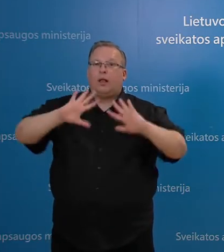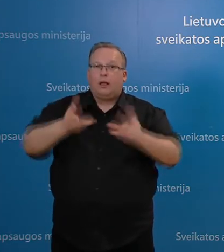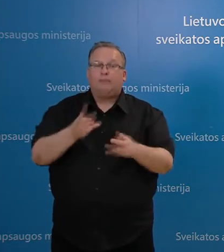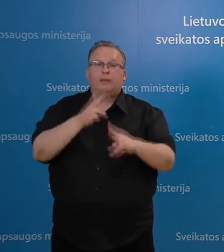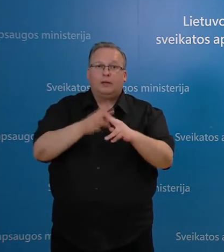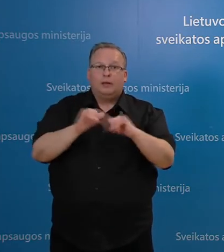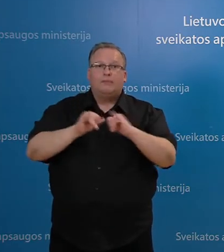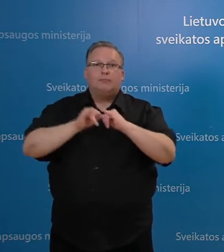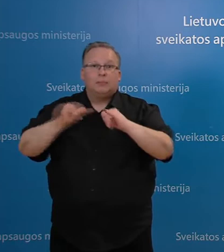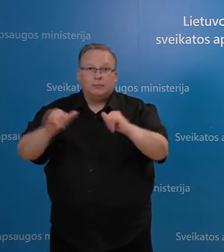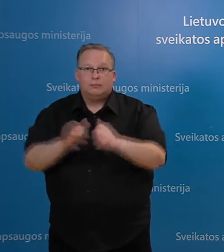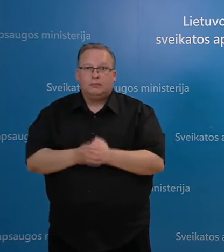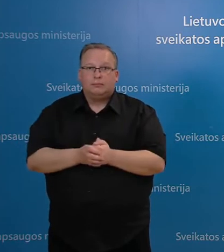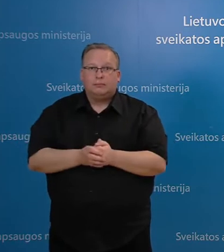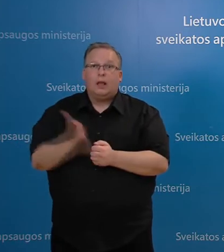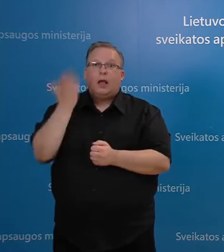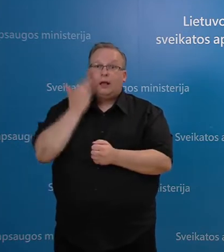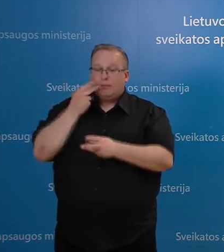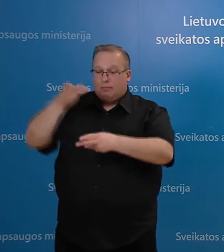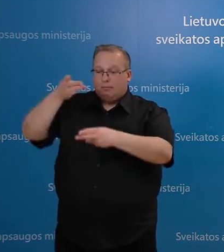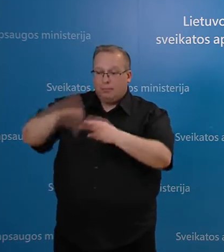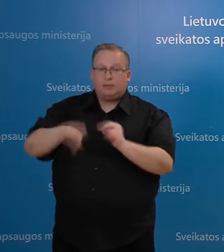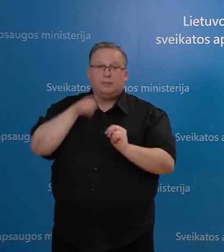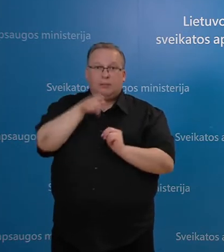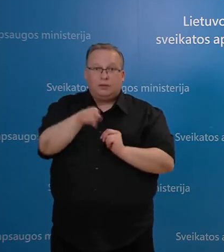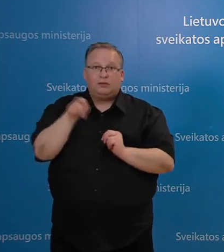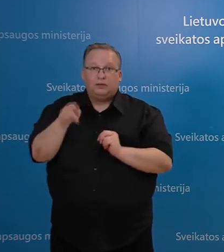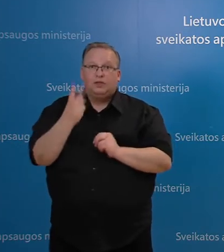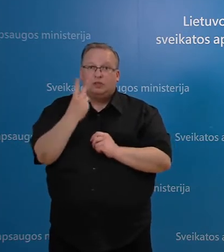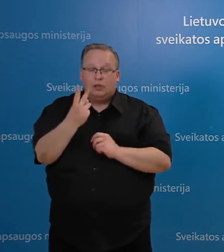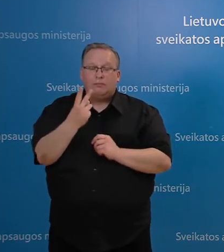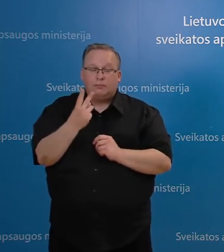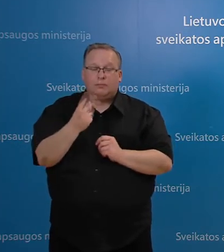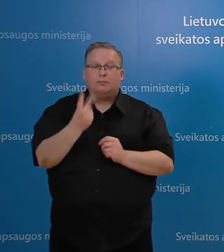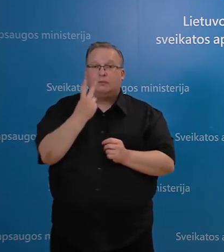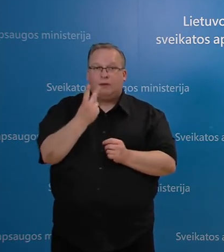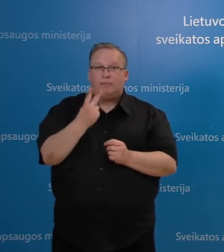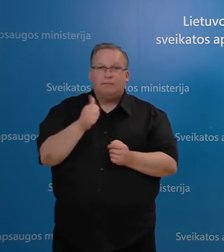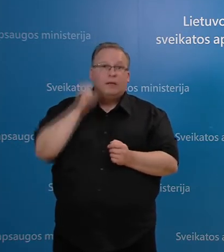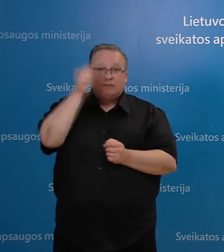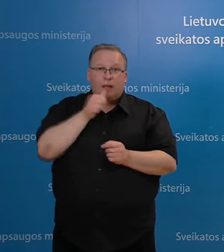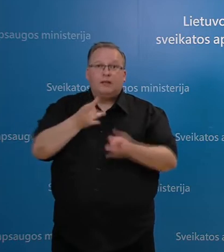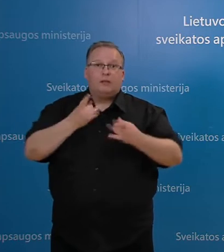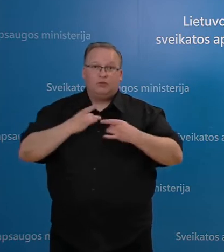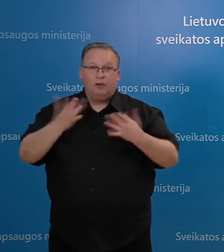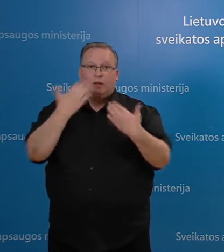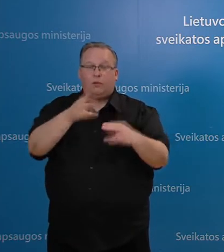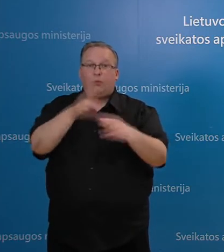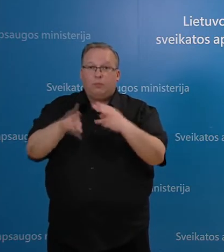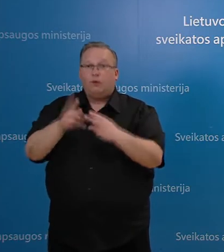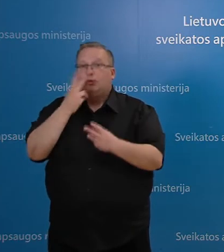ar tai pasibaigs, na, šį atvejį pasibaigs dviem asmeniniam šventėm įvykusiam, ar plis ir toliau.